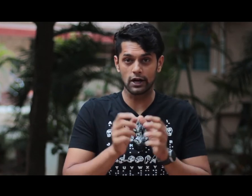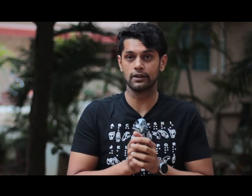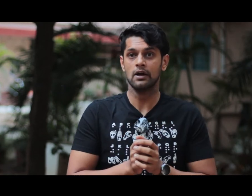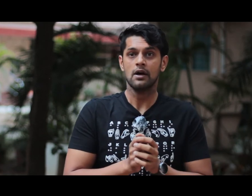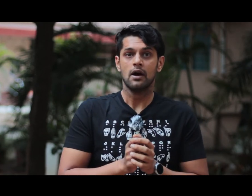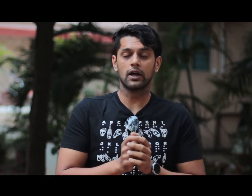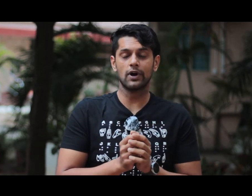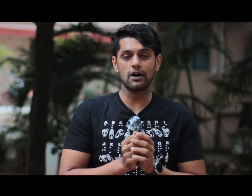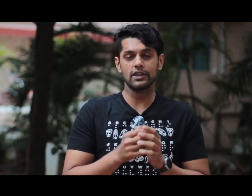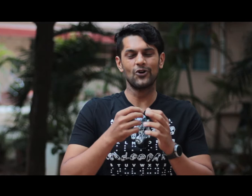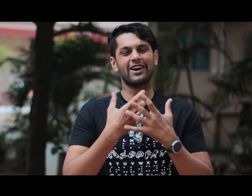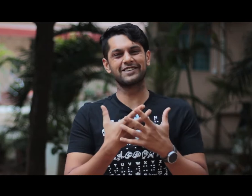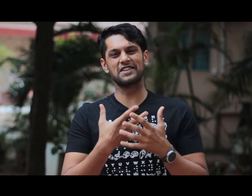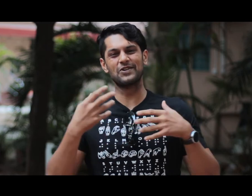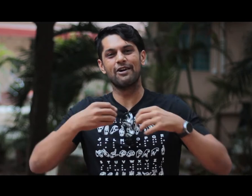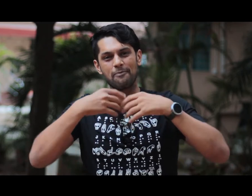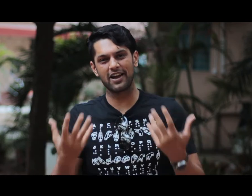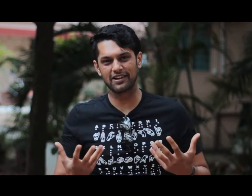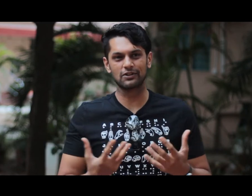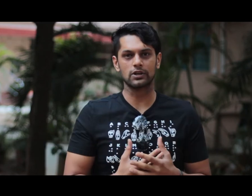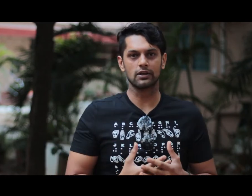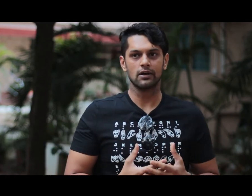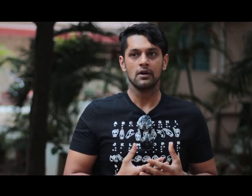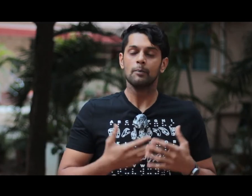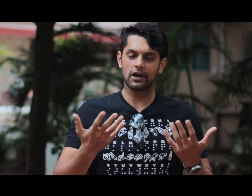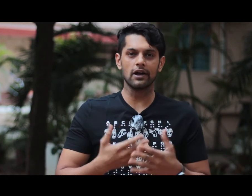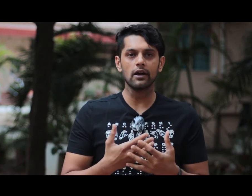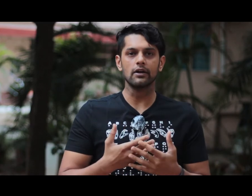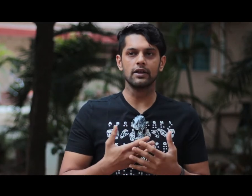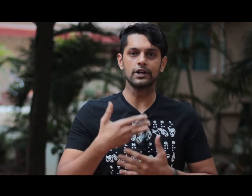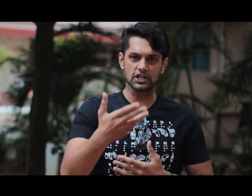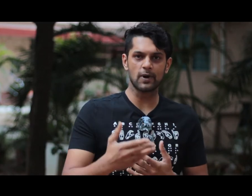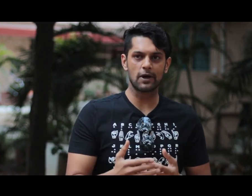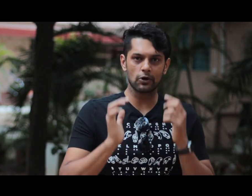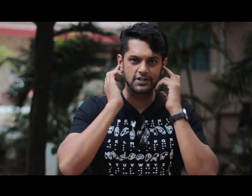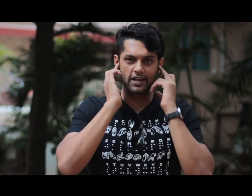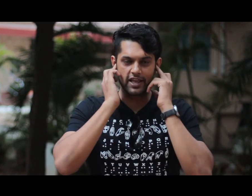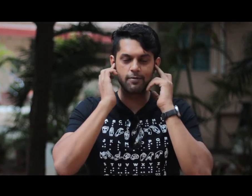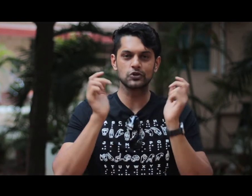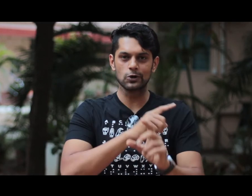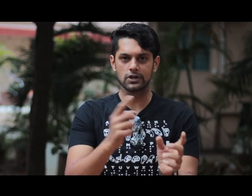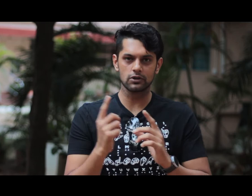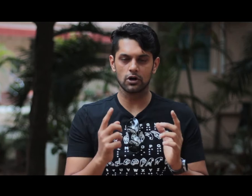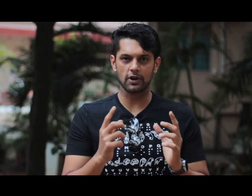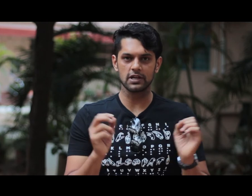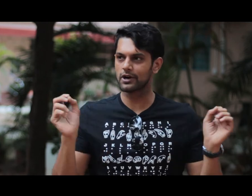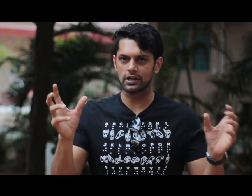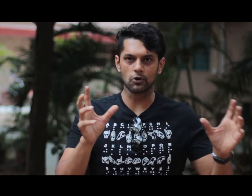ಗೊತ್ತಾಗುತ್ತೆ, ಅಥವಾ ನೀವು ನಗ್ತಾ ಇದ್ರೆ ನೀವು ಹ್ಯಾಪಿ ಆಗಿದ್ದೀರಾ ಅಂತ ಗೊತ್ತಾಗುತ್ತೆ. ಬೇಕಾದ್ರೆ ನೀವು ಇದನ್ನು ಟೆಸ್ಟ್ ಮಾಡಬೇಕಾದ್ರೆ ಒಂದ್ಸರಿ ಕಿವಿ ಮುಚ್ಕೊಂಡು ಜಗತ್ತು ನೋಡೋ ಪ್ರಯತ್ನ ಮಾಡಿದ್ರೆ ನಿಮ್ಗೆ